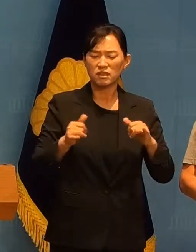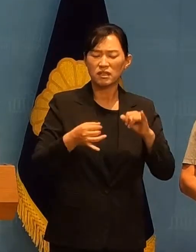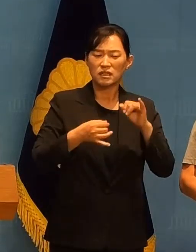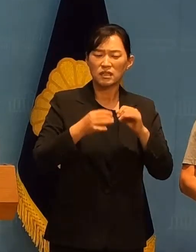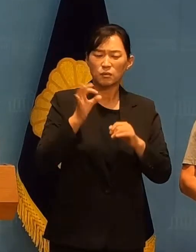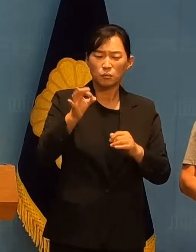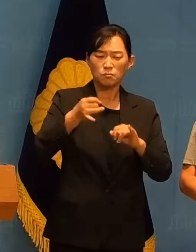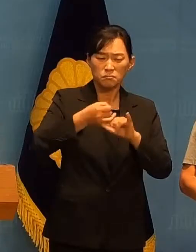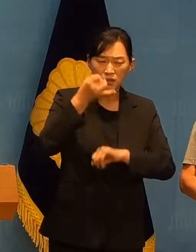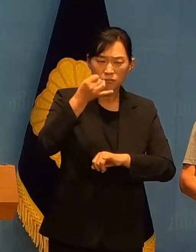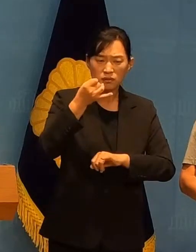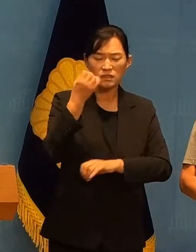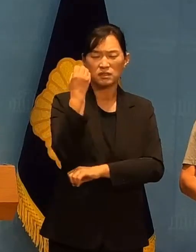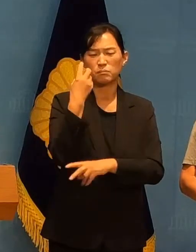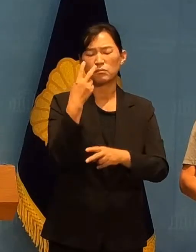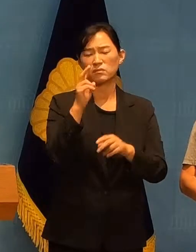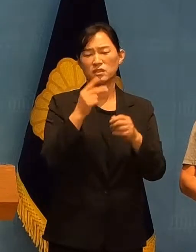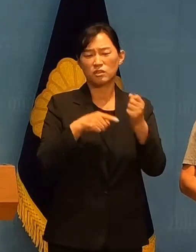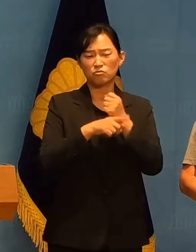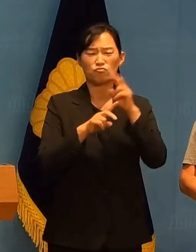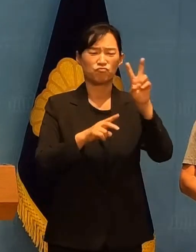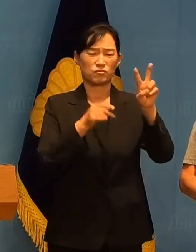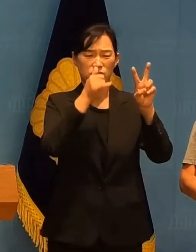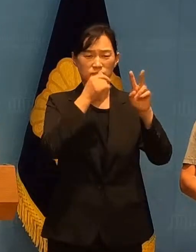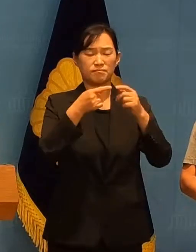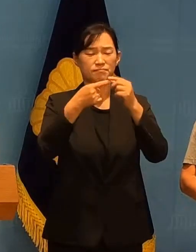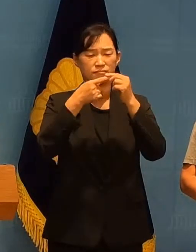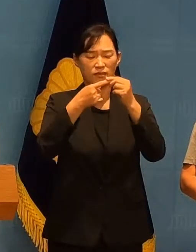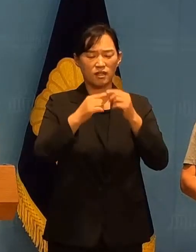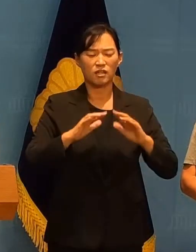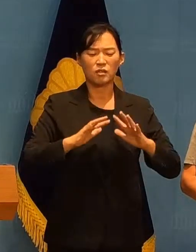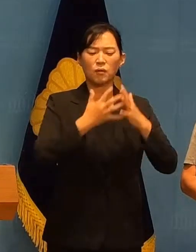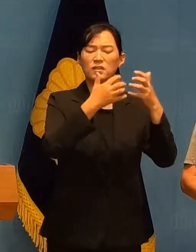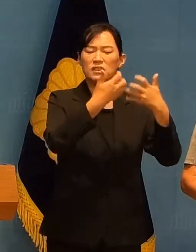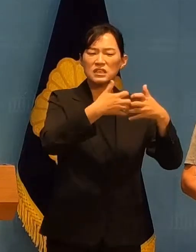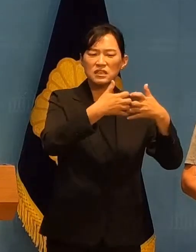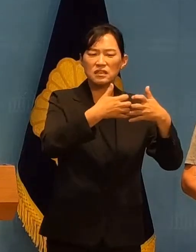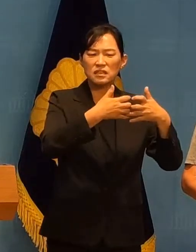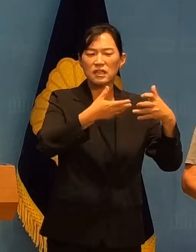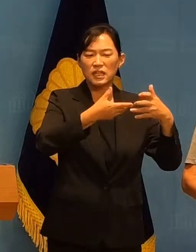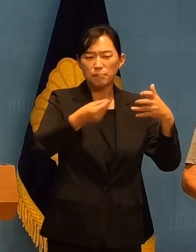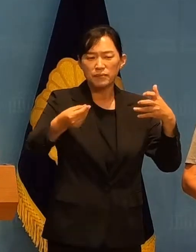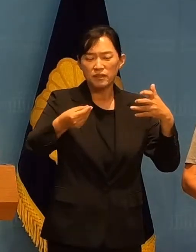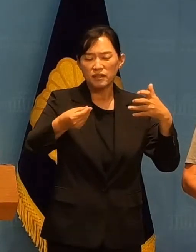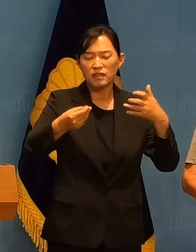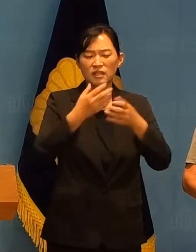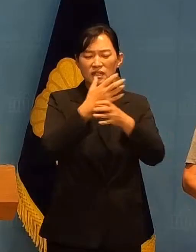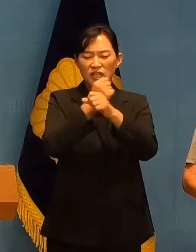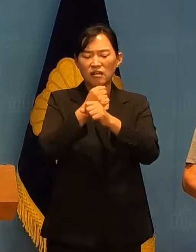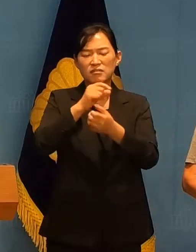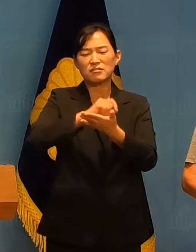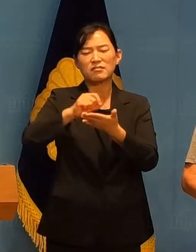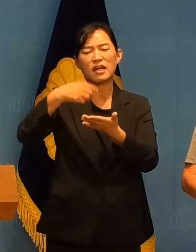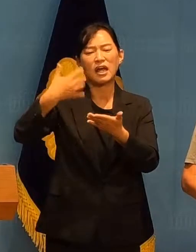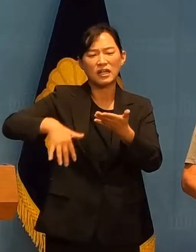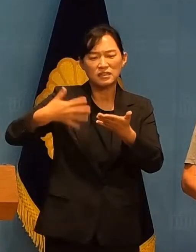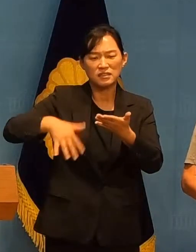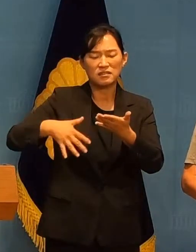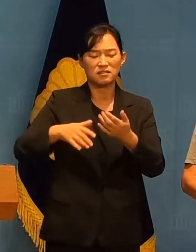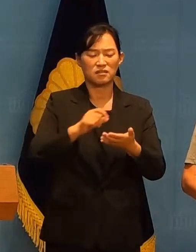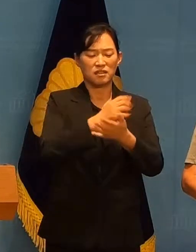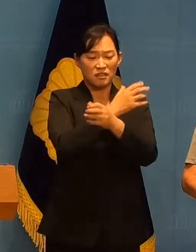원인은 두 가지입니다. 첫 번째로는 건설기계 임대차 계약서 미작성입니다.